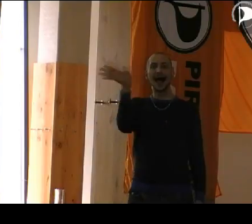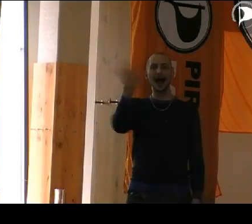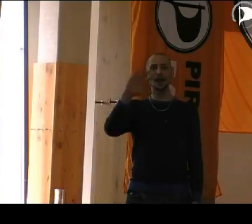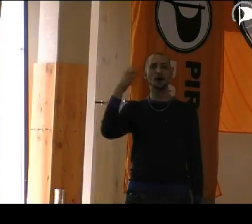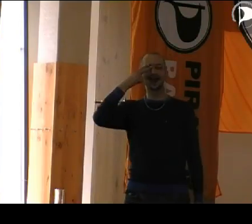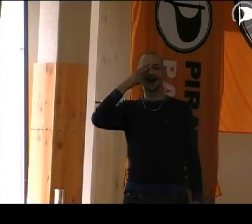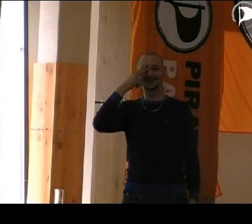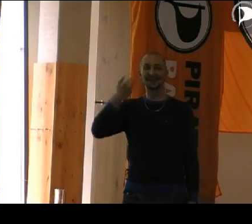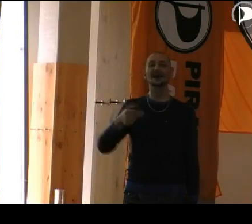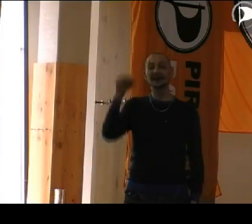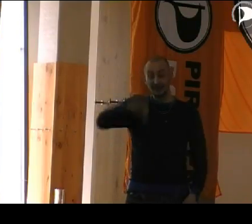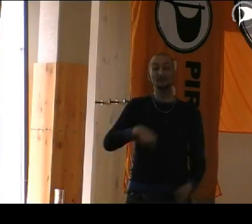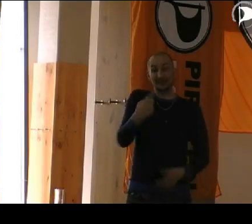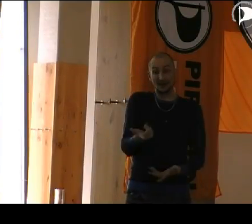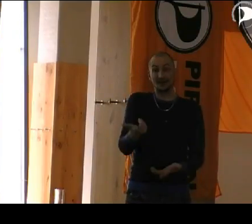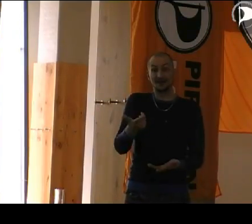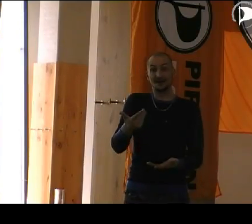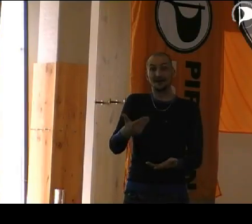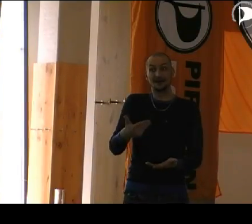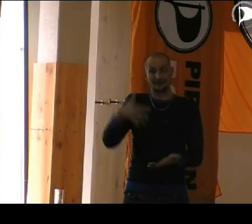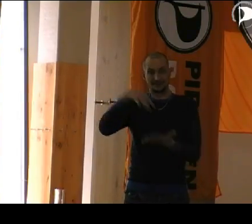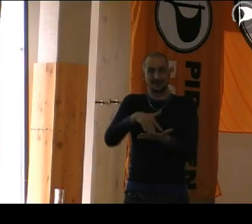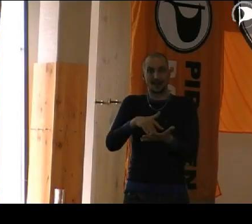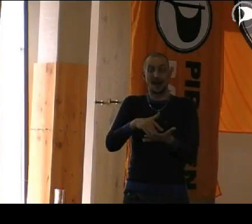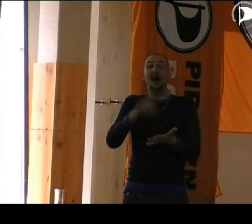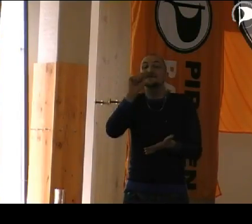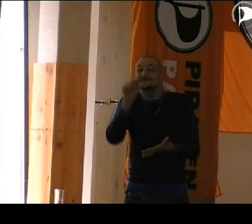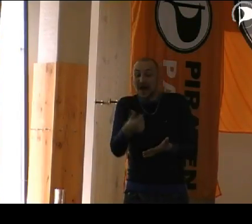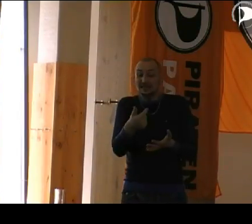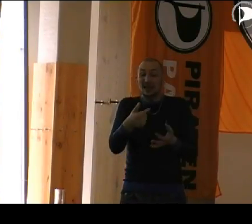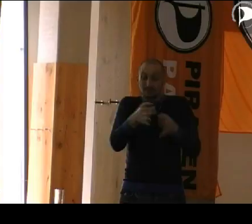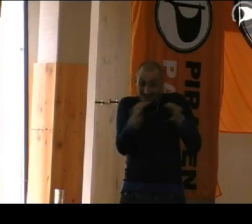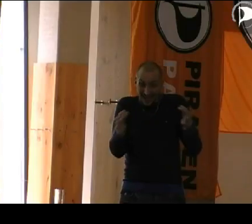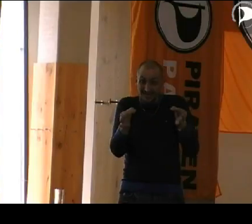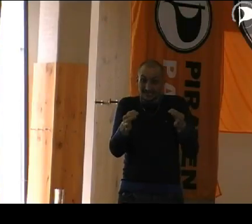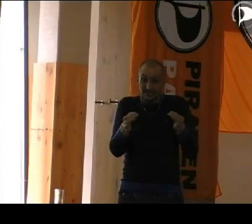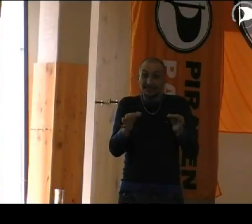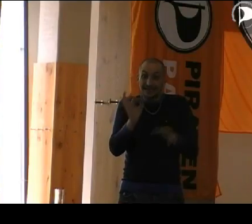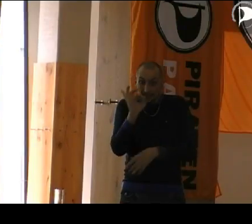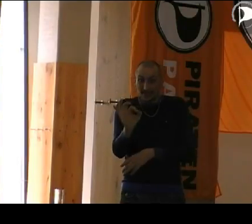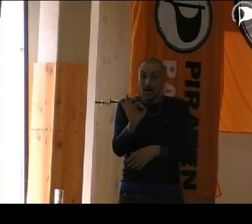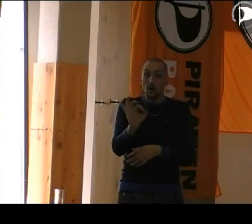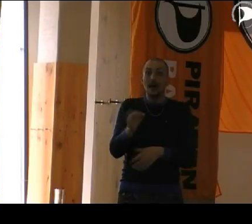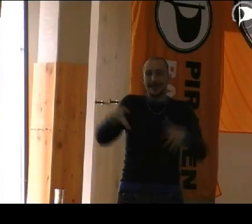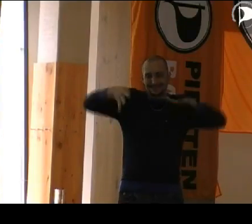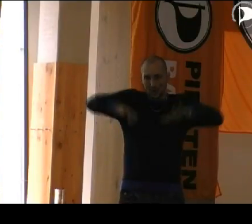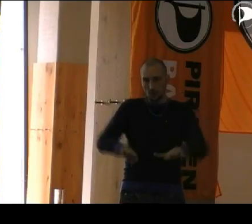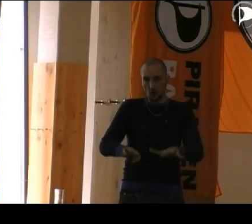nun ist es wieder soweit fast auf den tag genau neun monate nach dem letzten landesparteitag